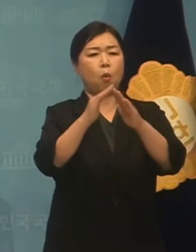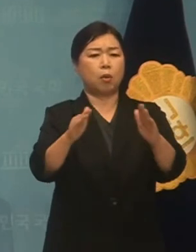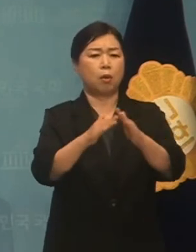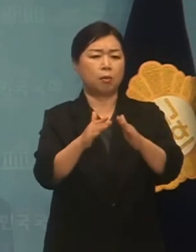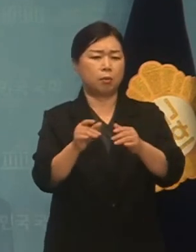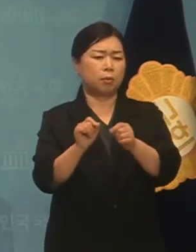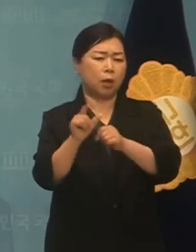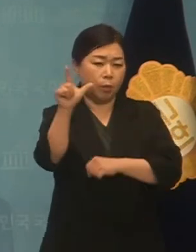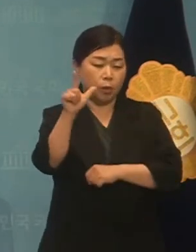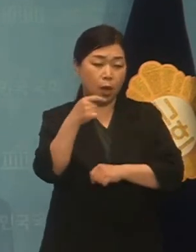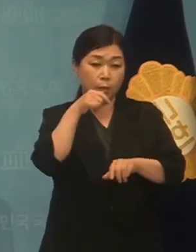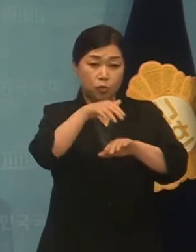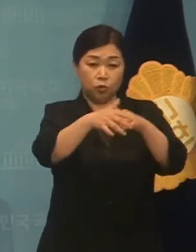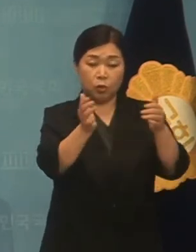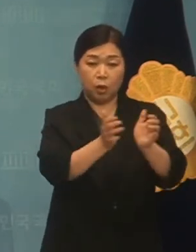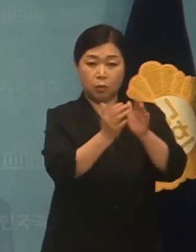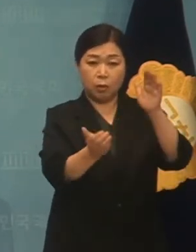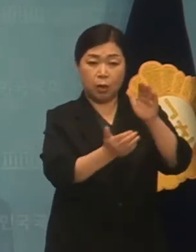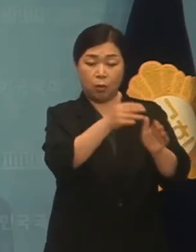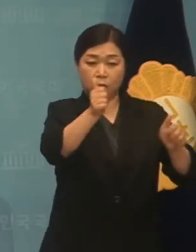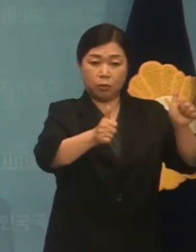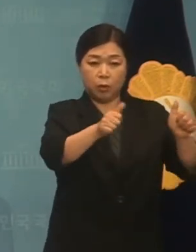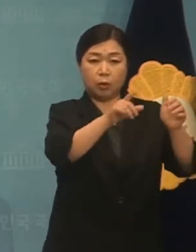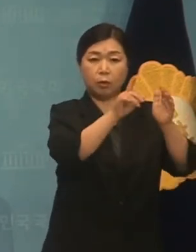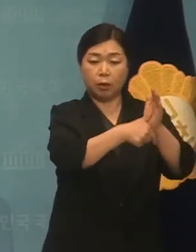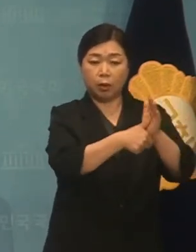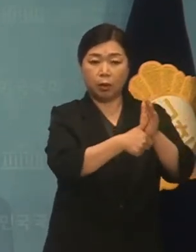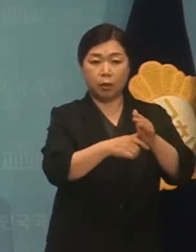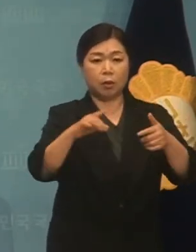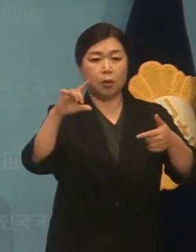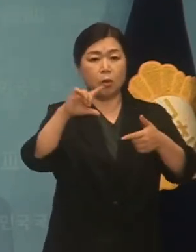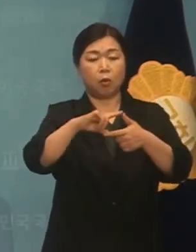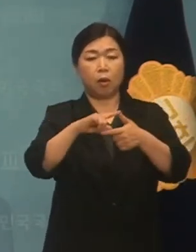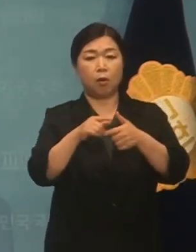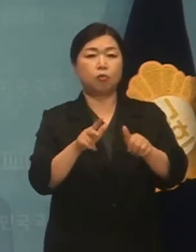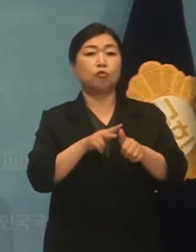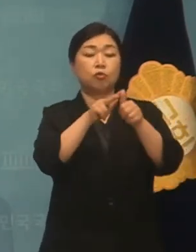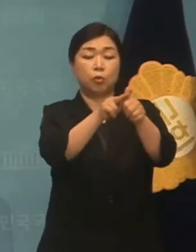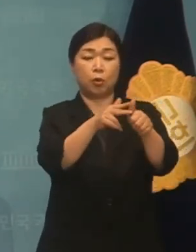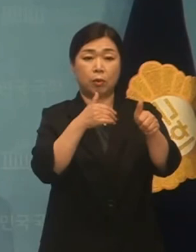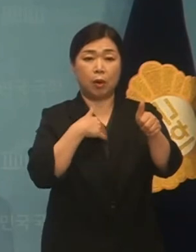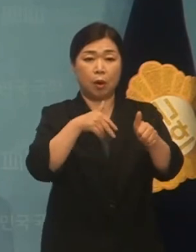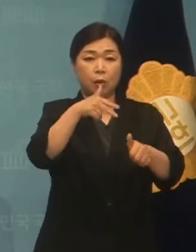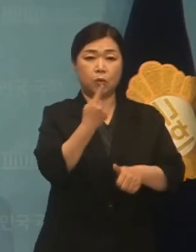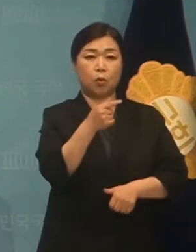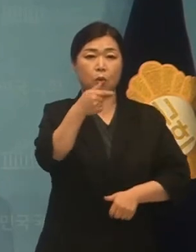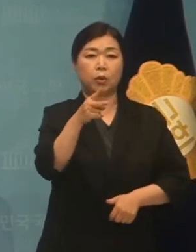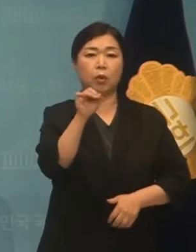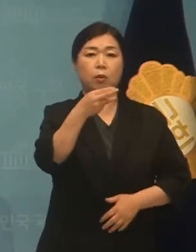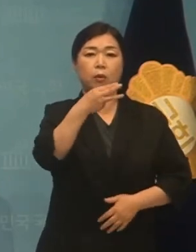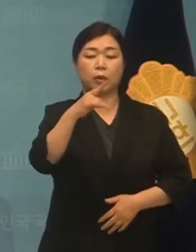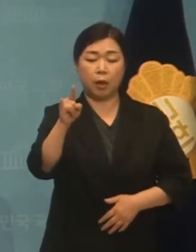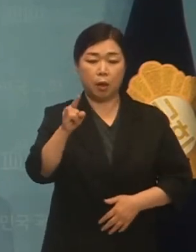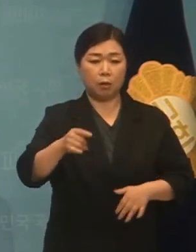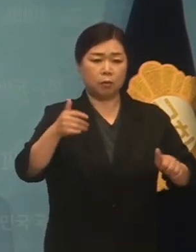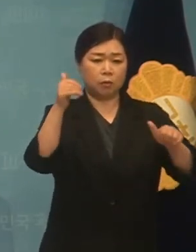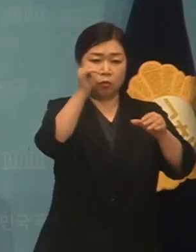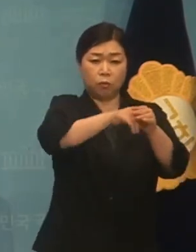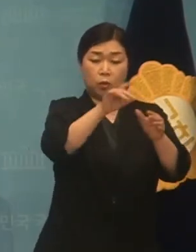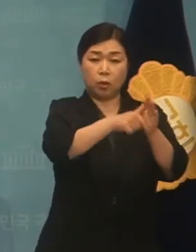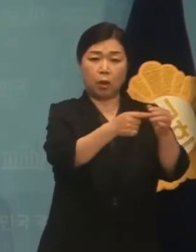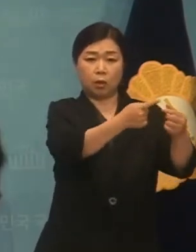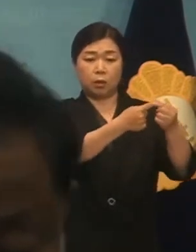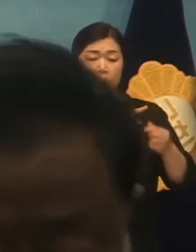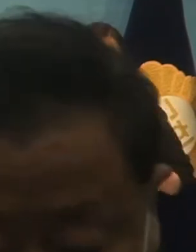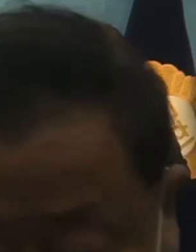주류였던 민주당 최고위원 경선에서 영남 후보였던 저 조경태가 당당히 대의원 투표에서 1등을